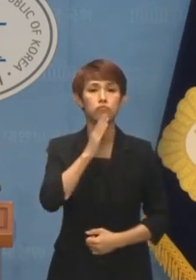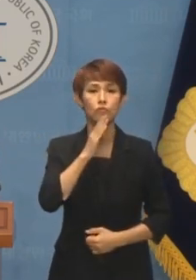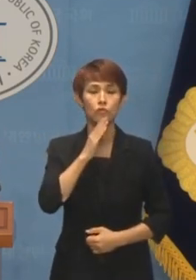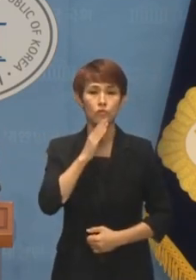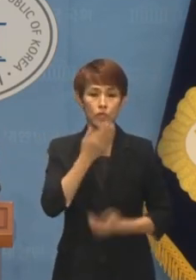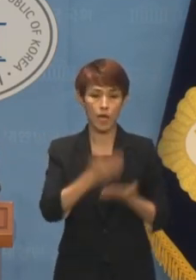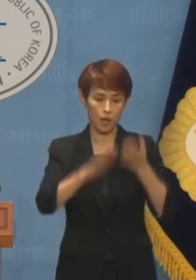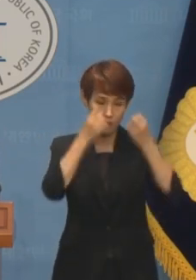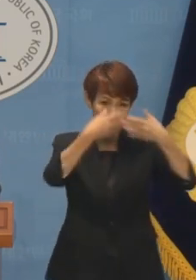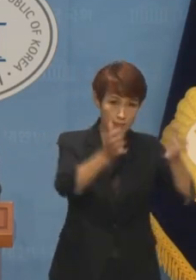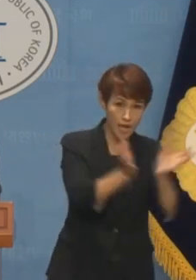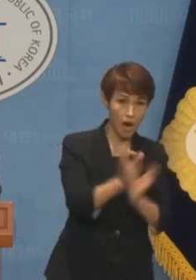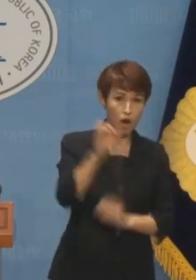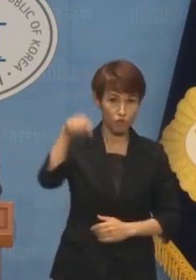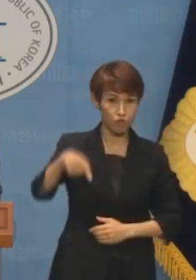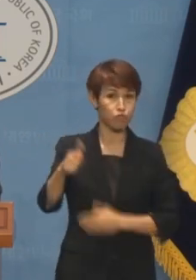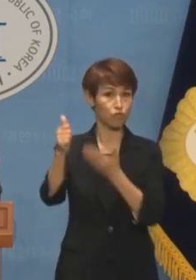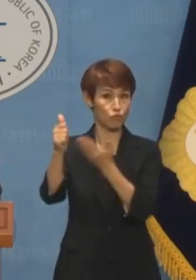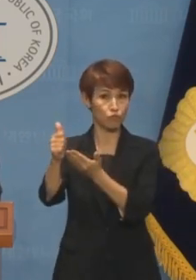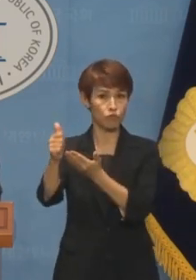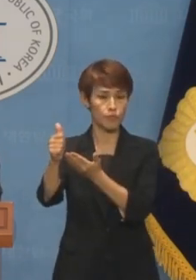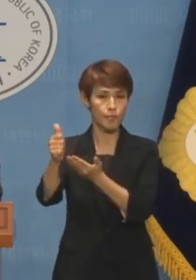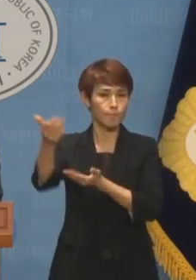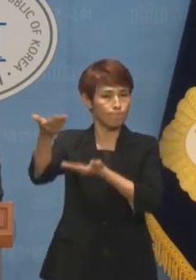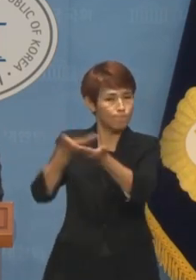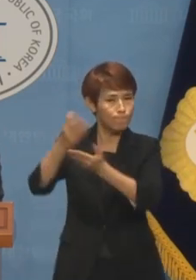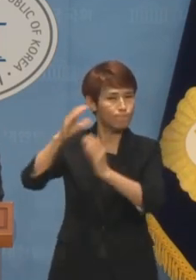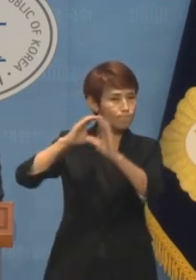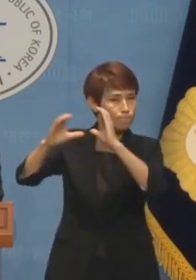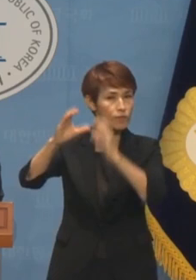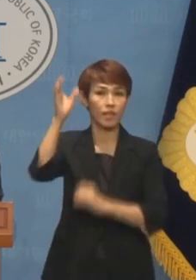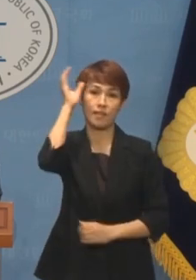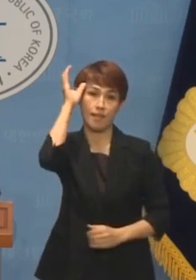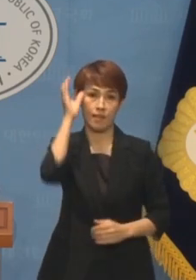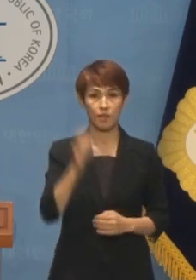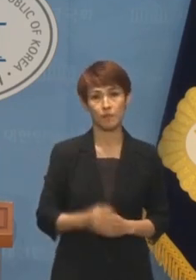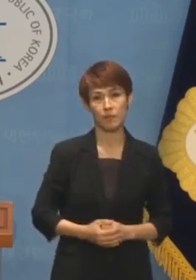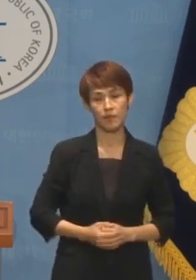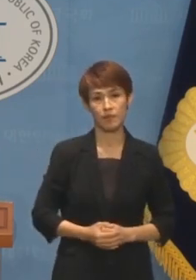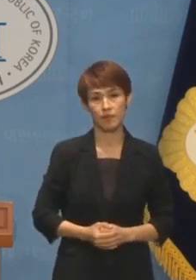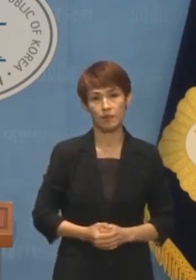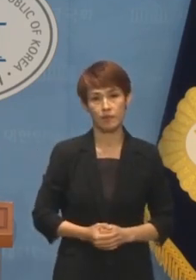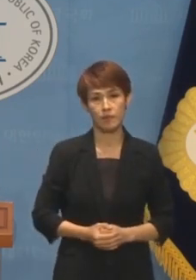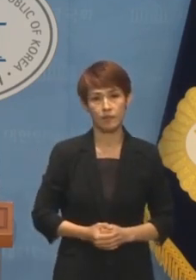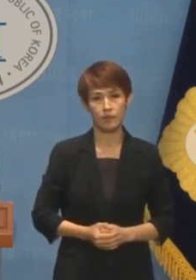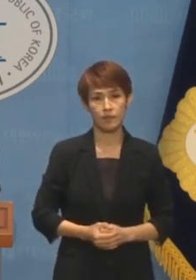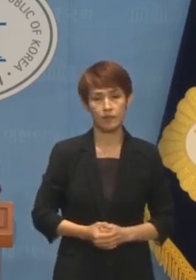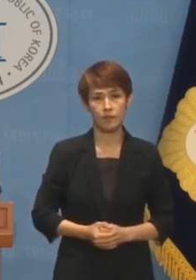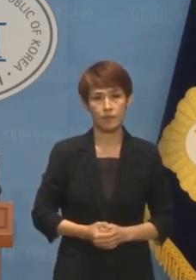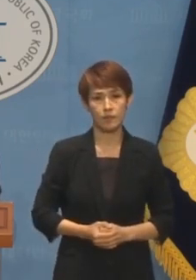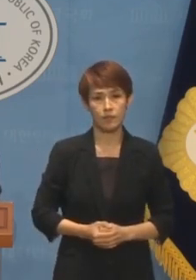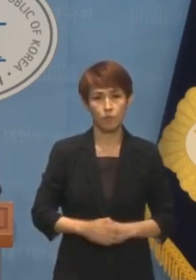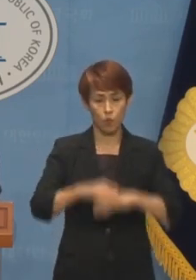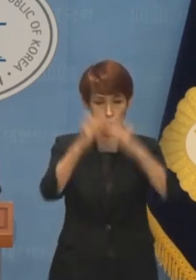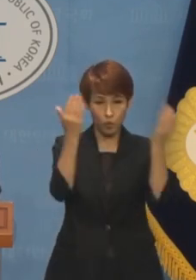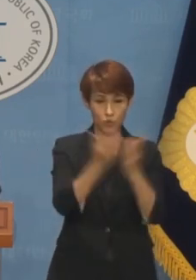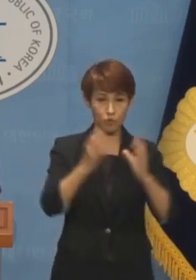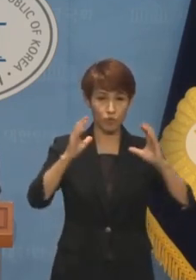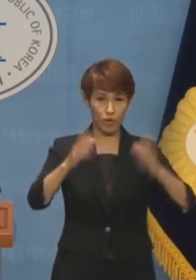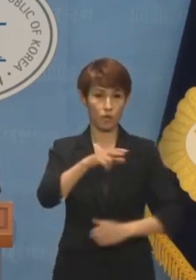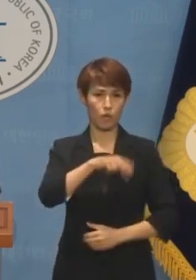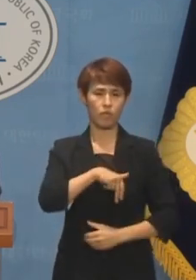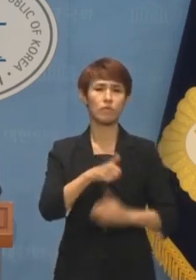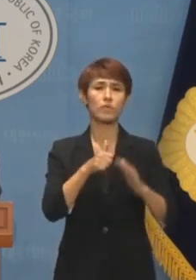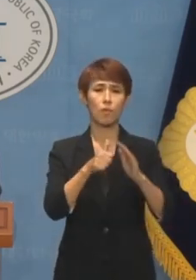당과 우 차기 의장 간 많은 소통을 기대하는 바입니다. 끝으로 모든 국회의원을 대표하는